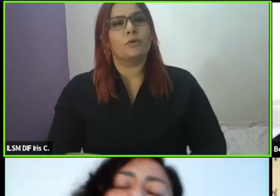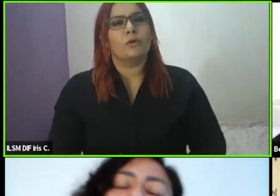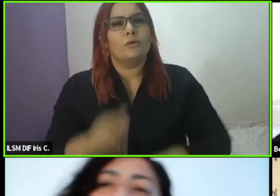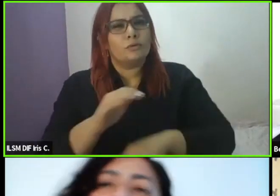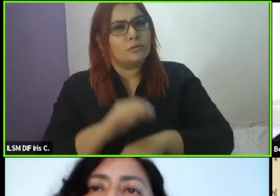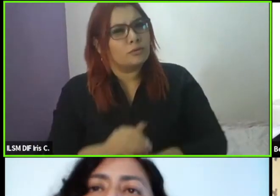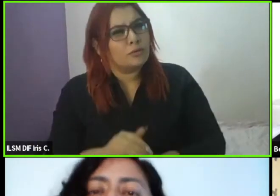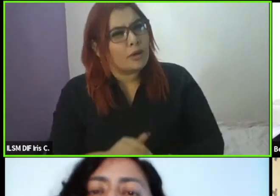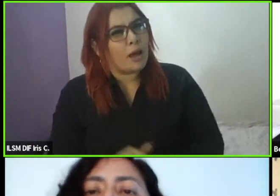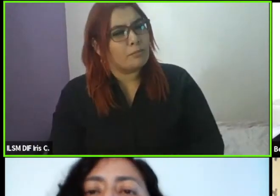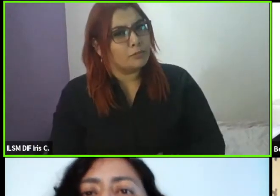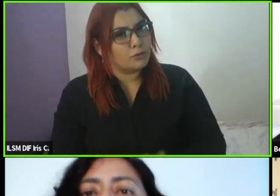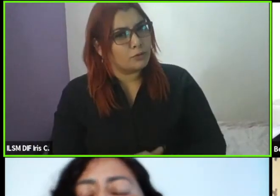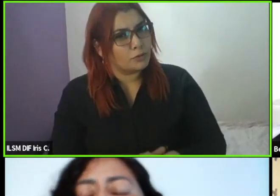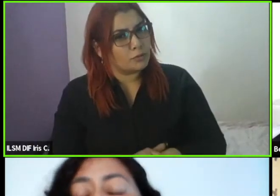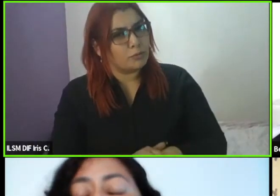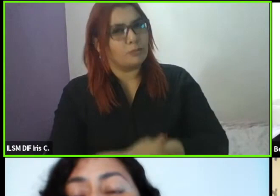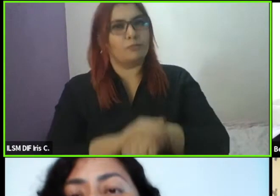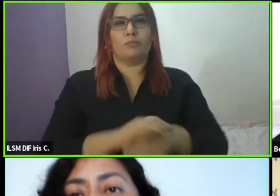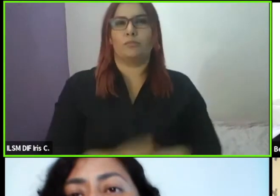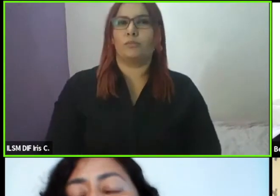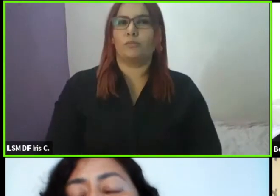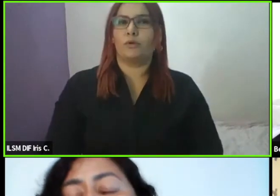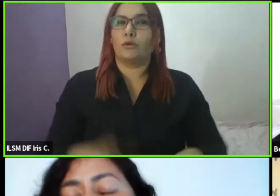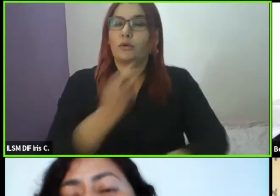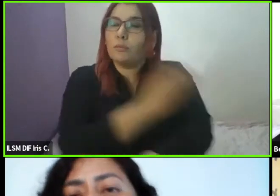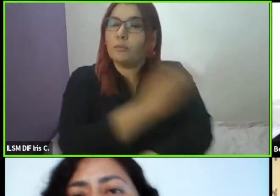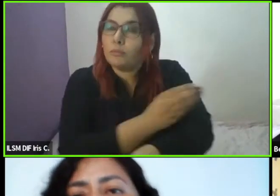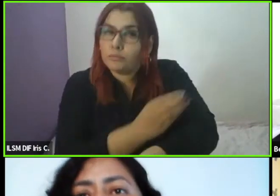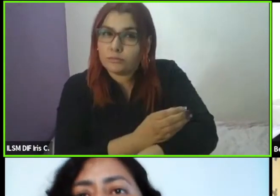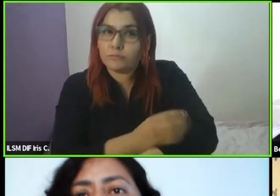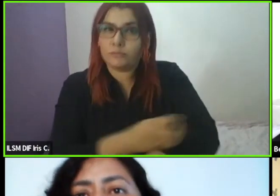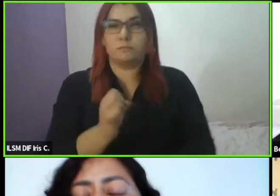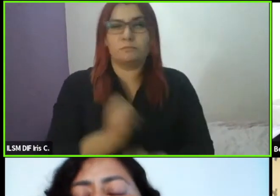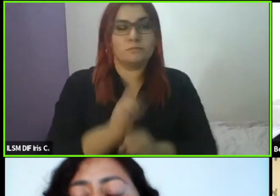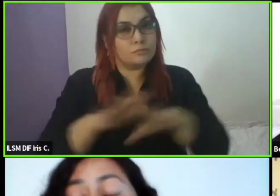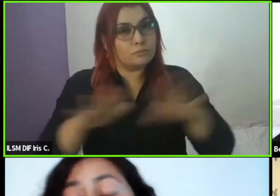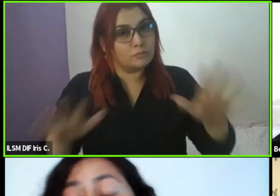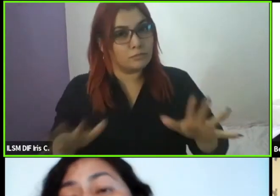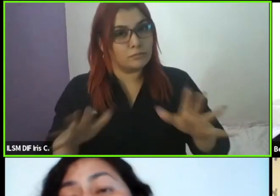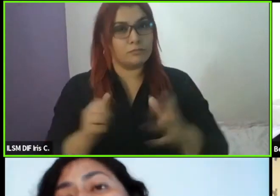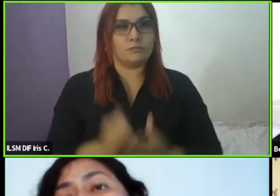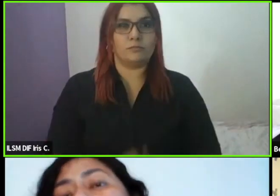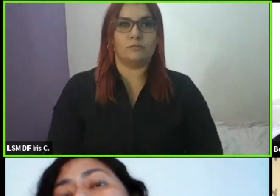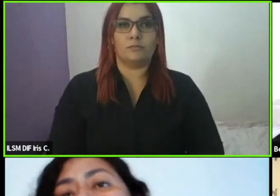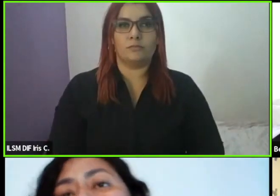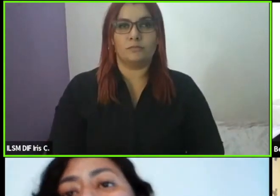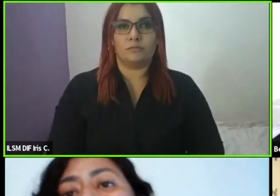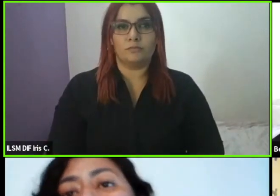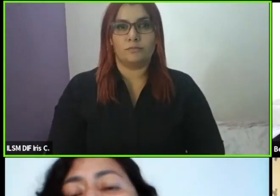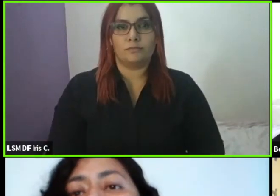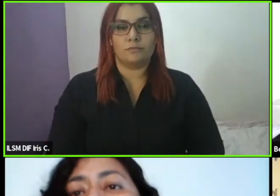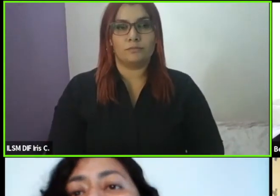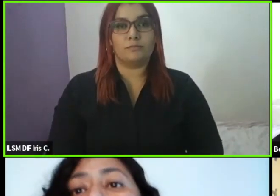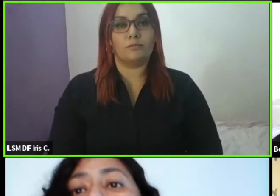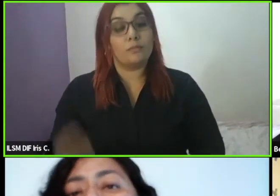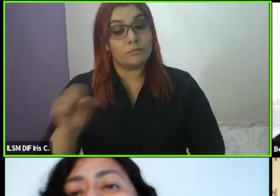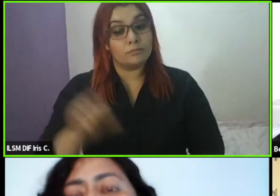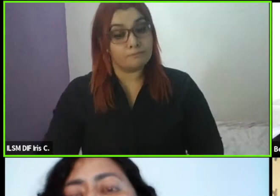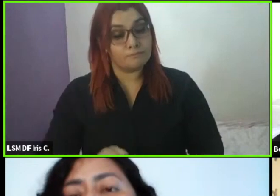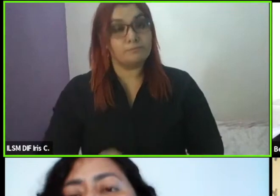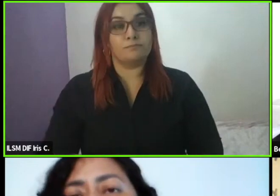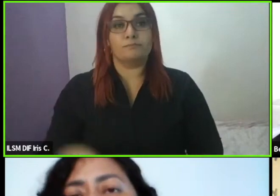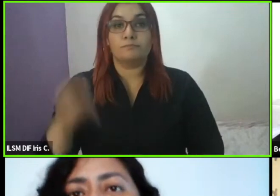compañero de batallas, de actividades académicas e investigativas, con quien el centro ha